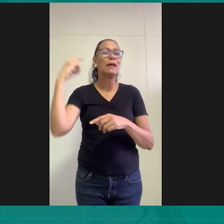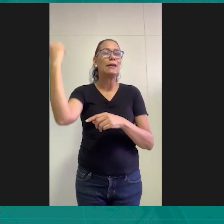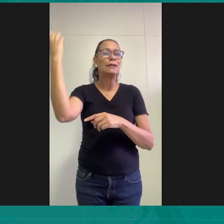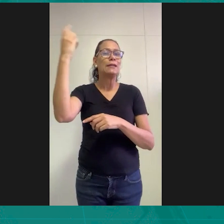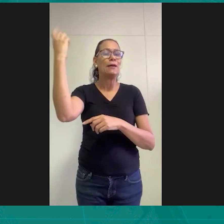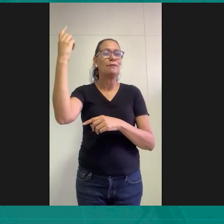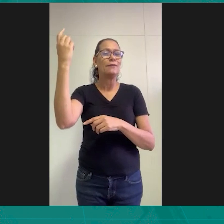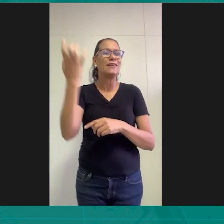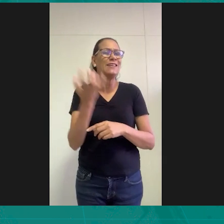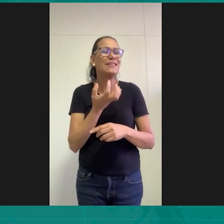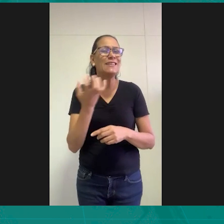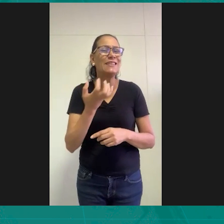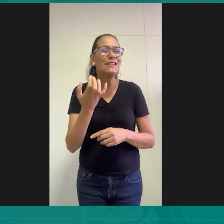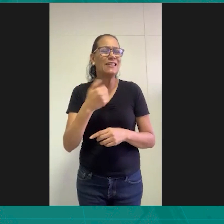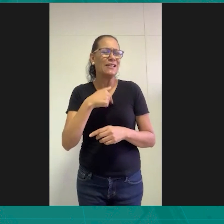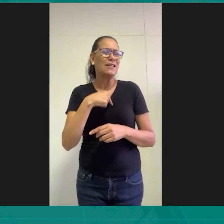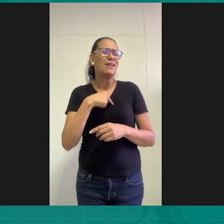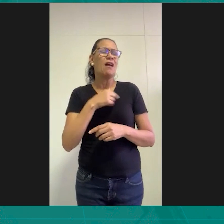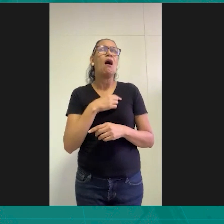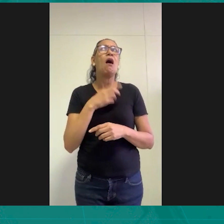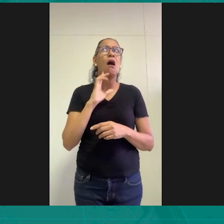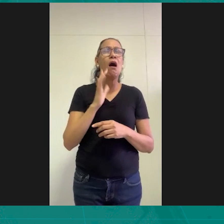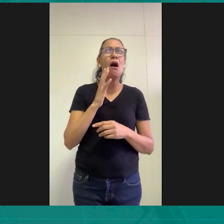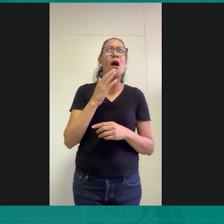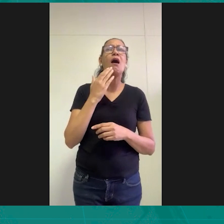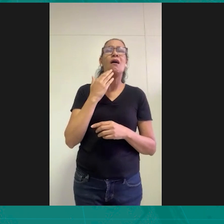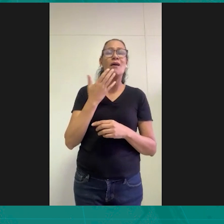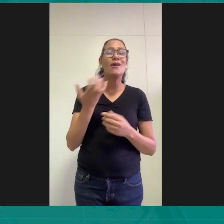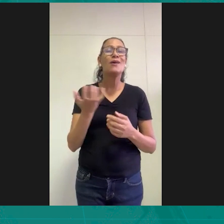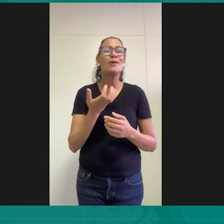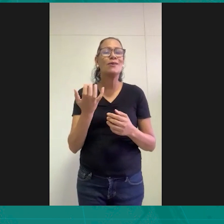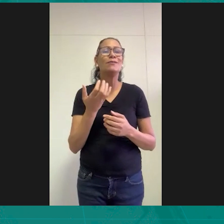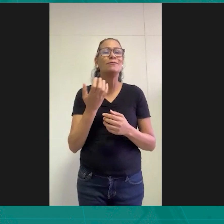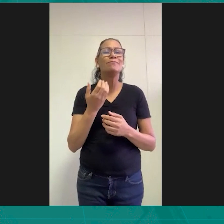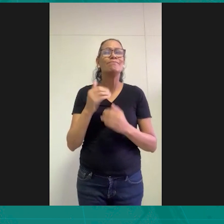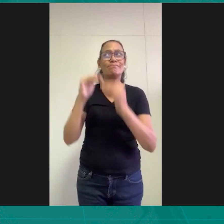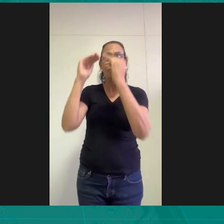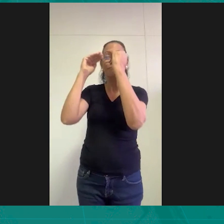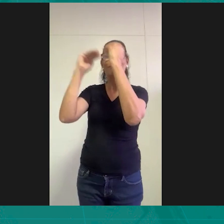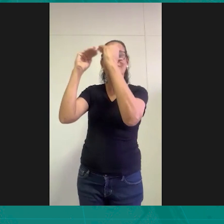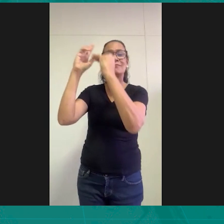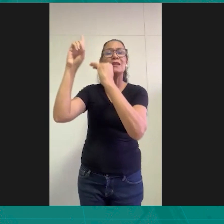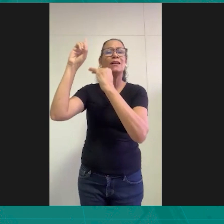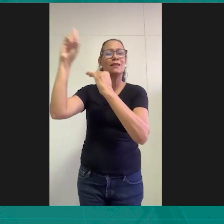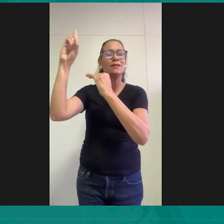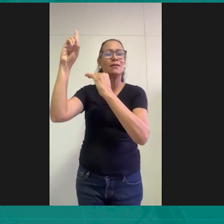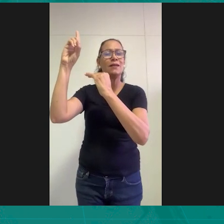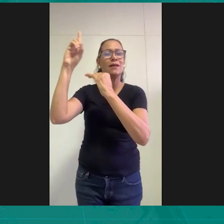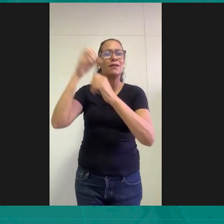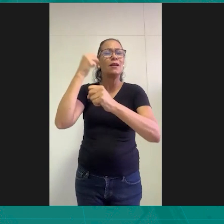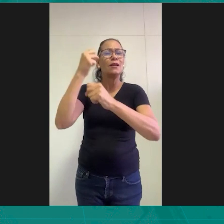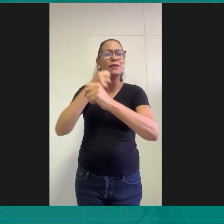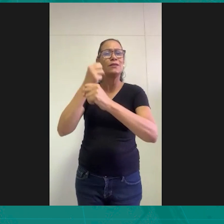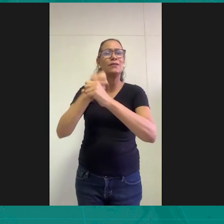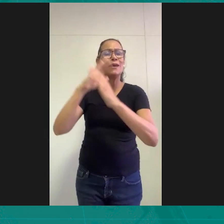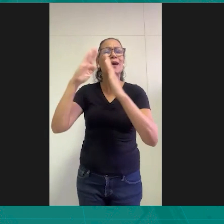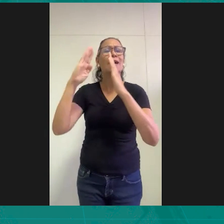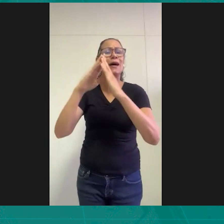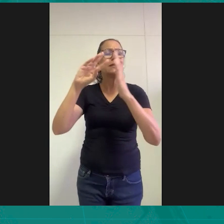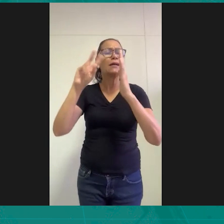uma casa ao nome do Senhor, o Deus de Israel. Então, Deus